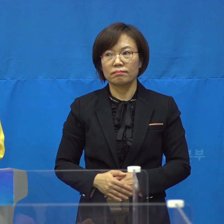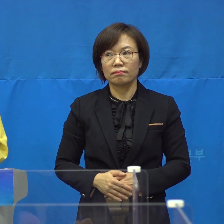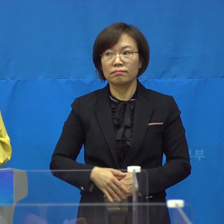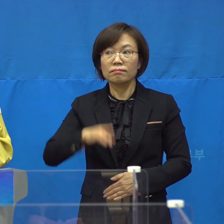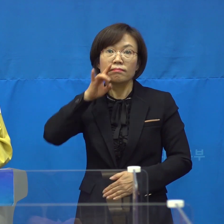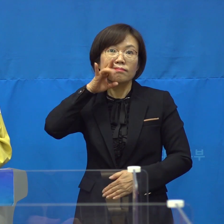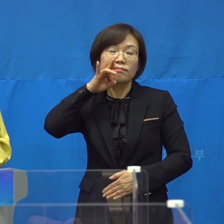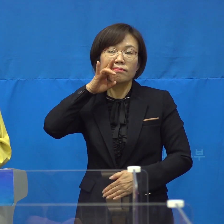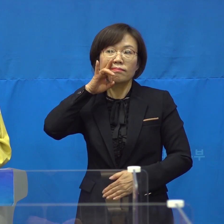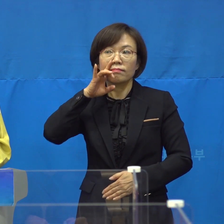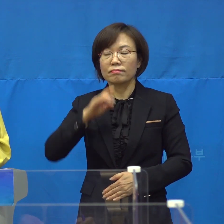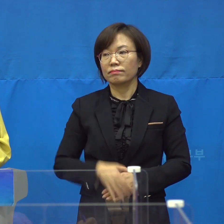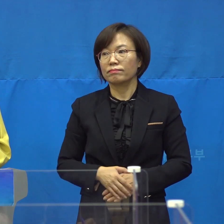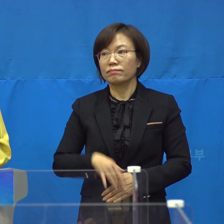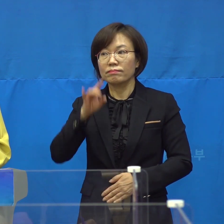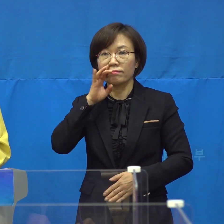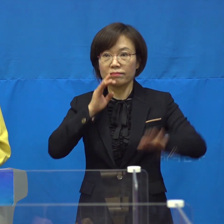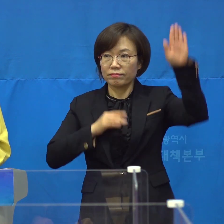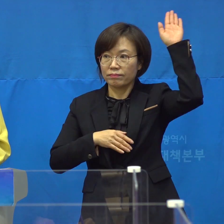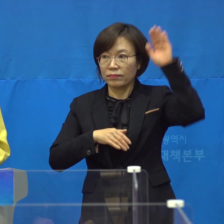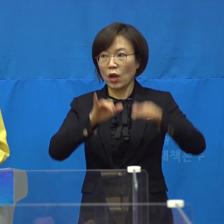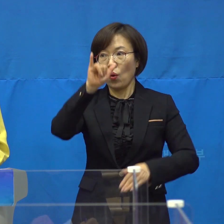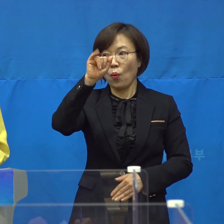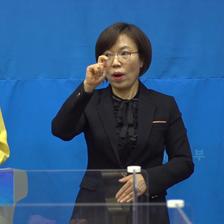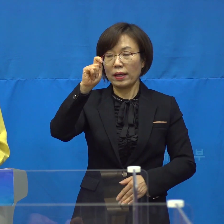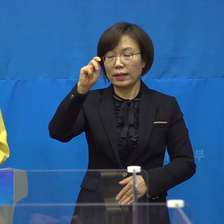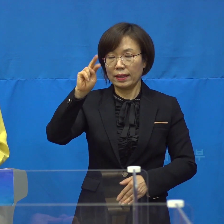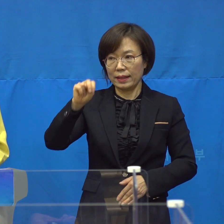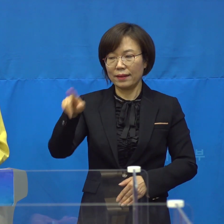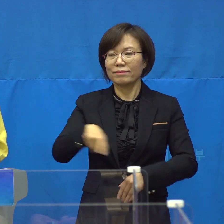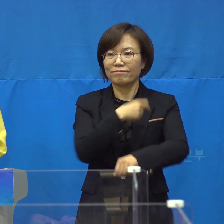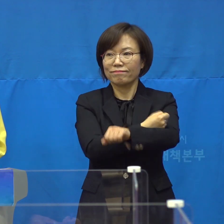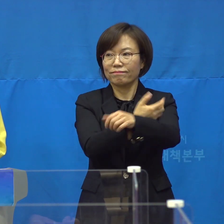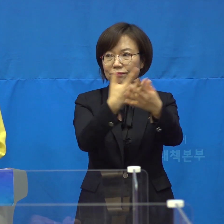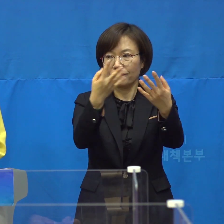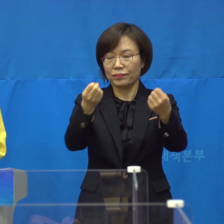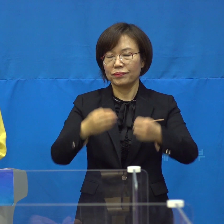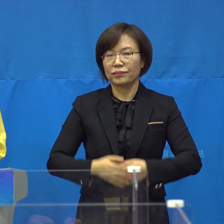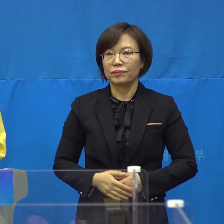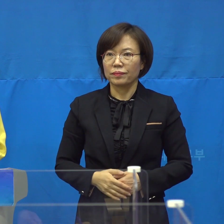예, 질의하실 기자분 계십니까? 예, YTN 김인철 기자님. 수고 많으십니다.